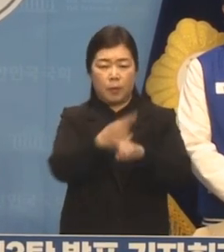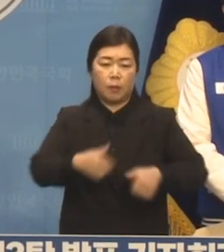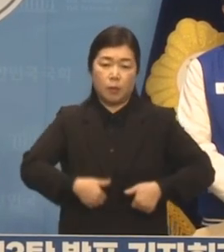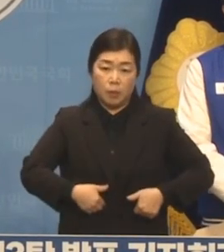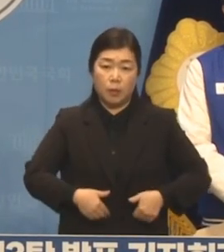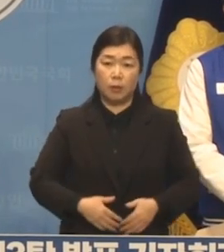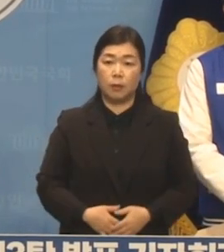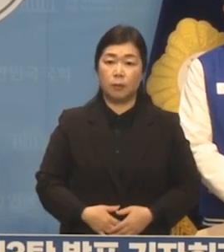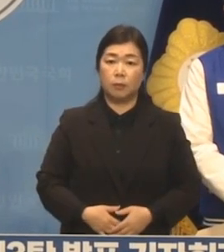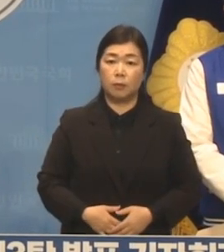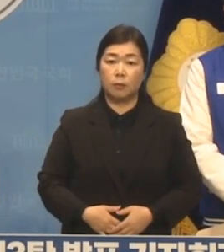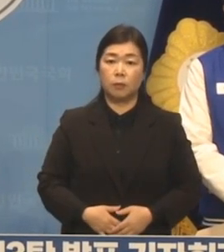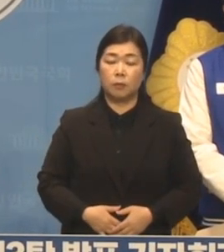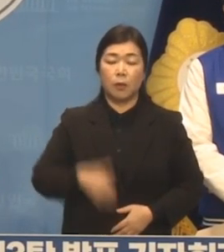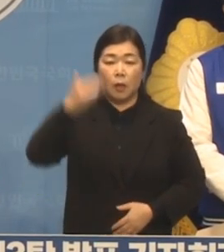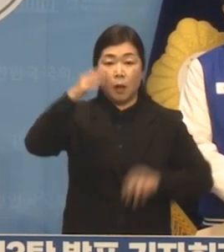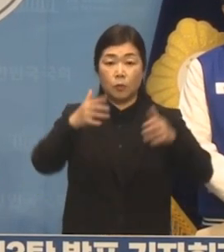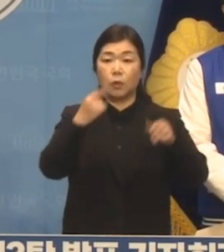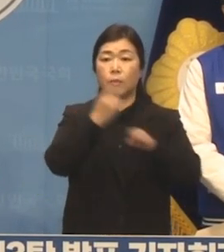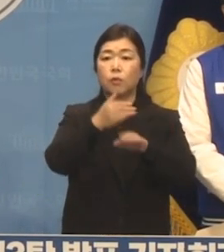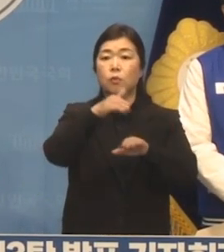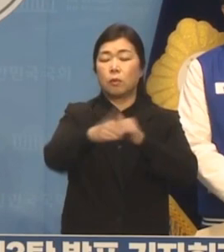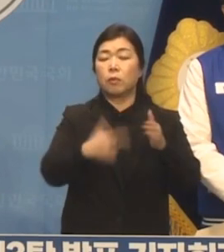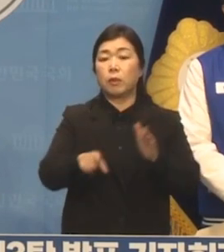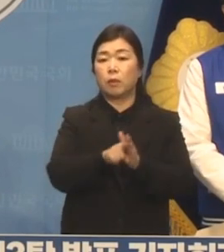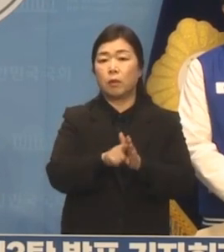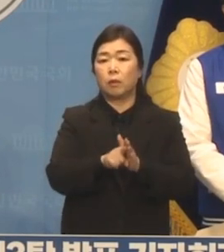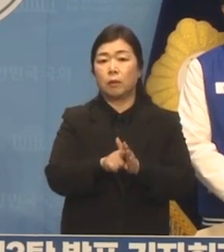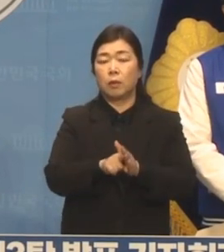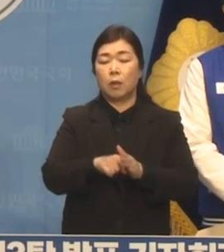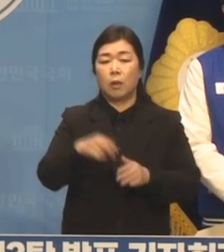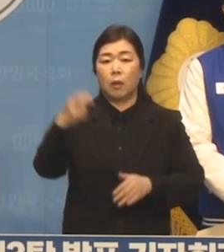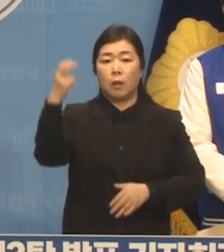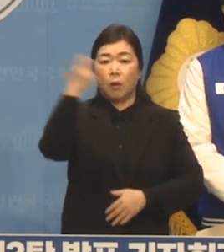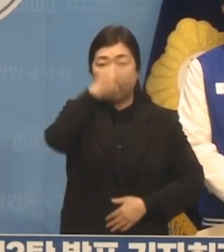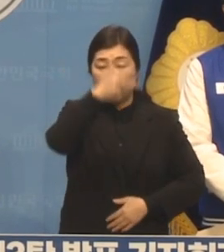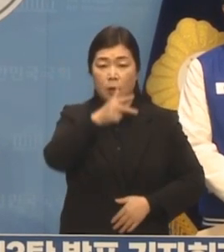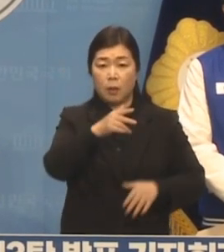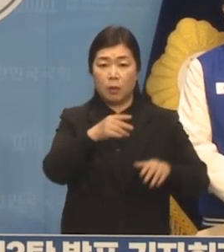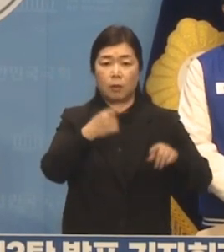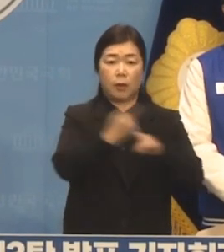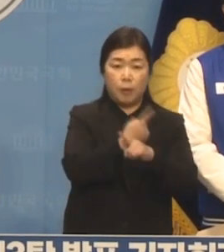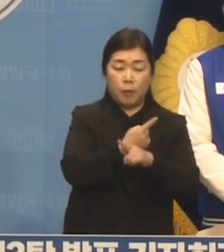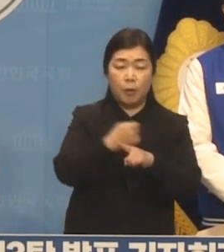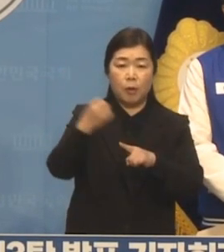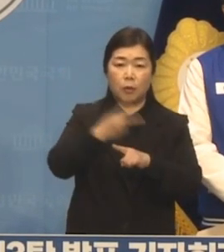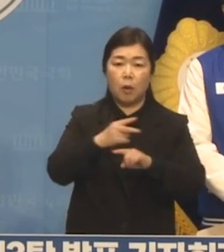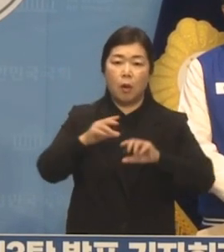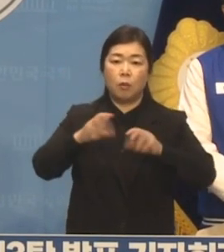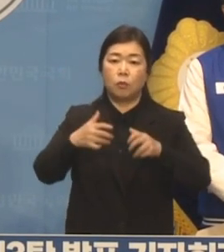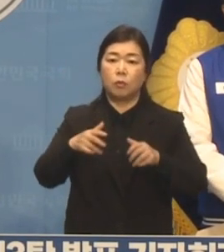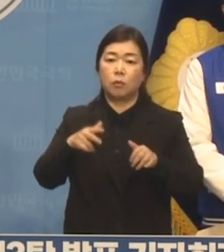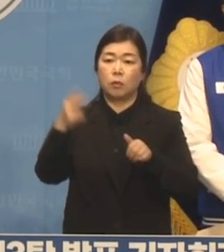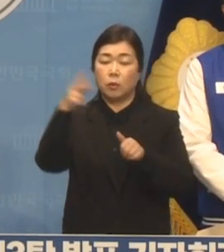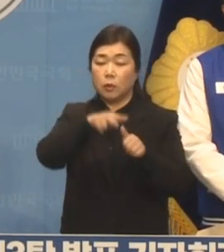빠진 대한민국 민주주의를 위해서 미완의 검찰개혁, 그리고